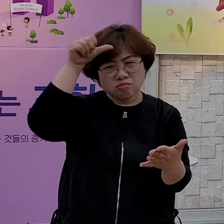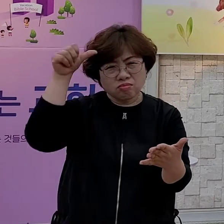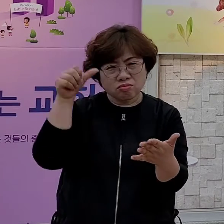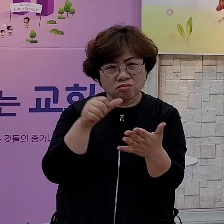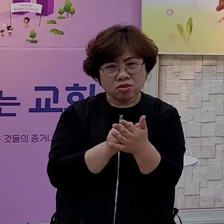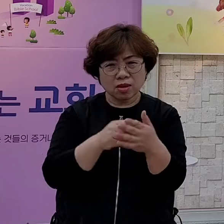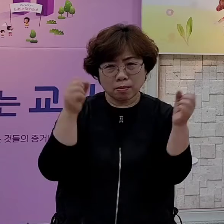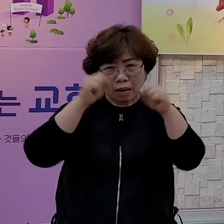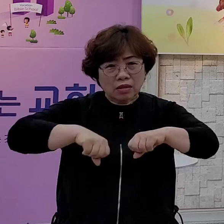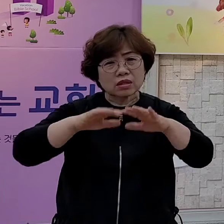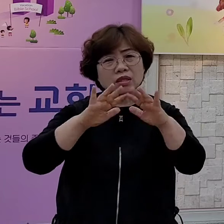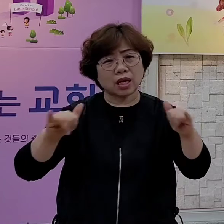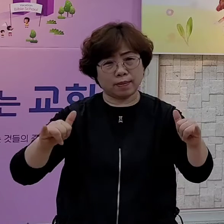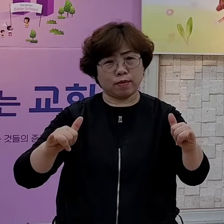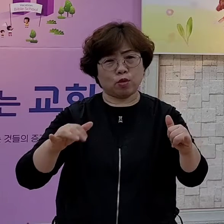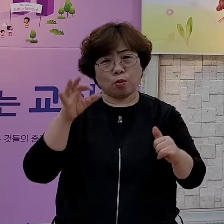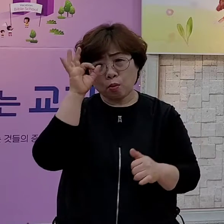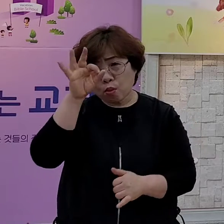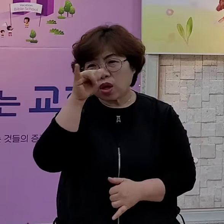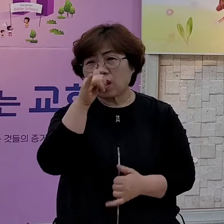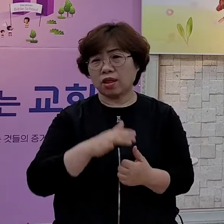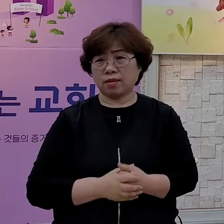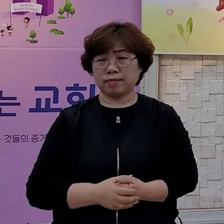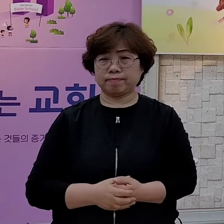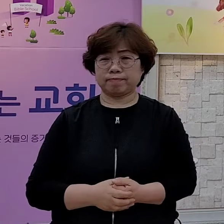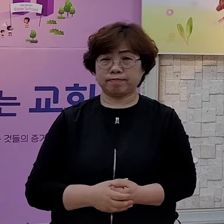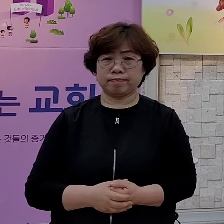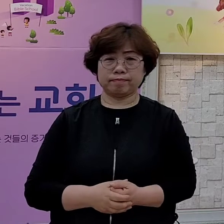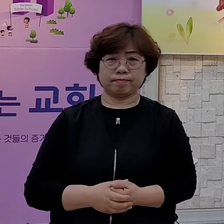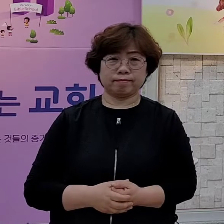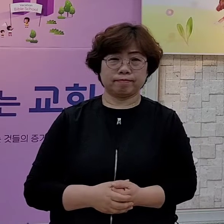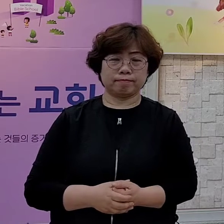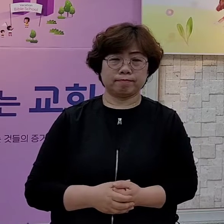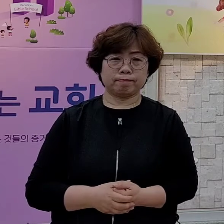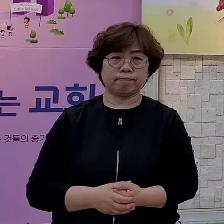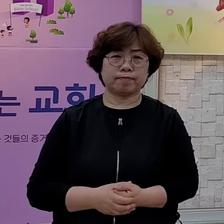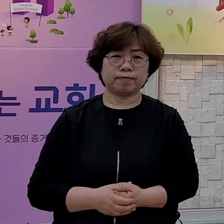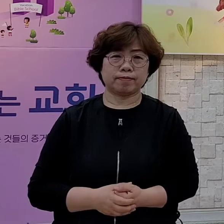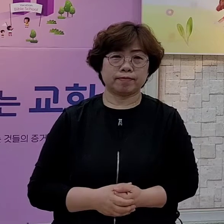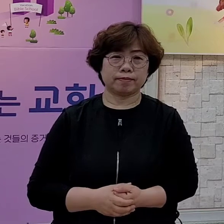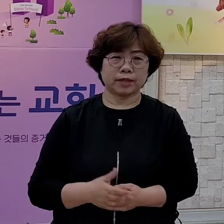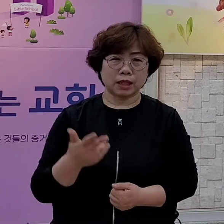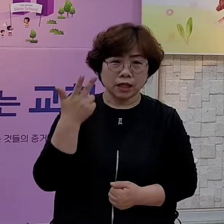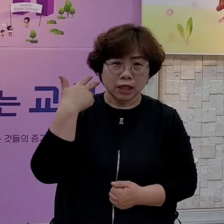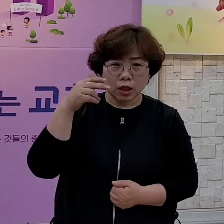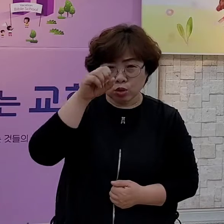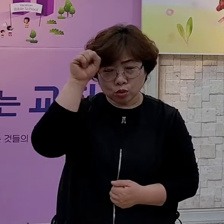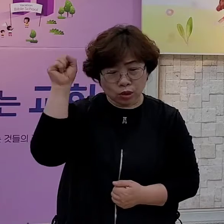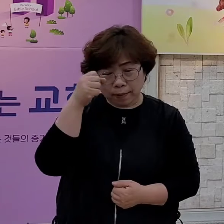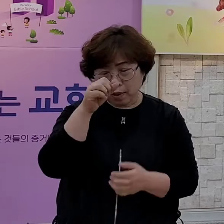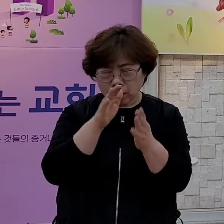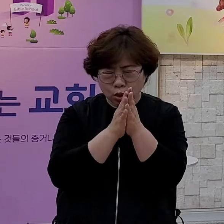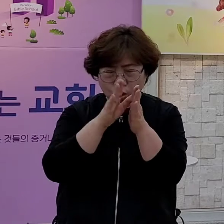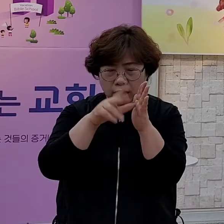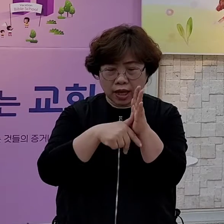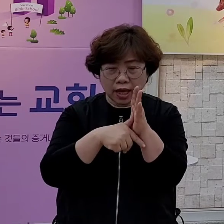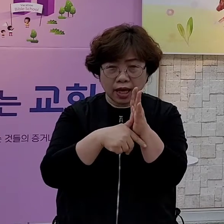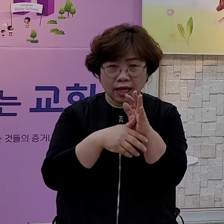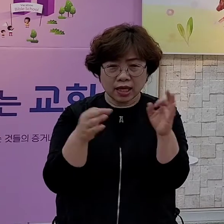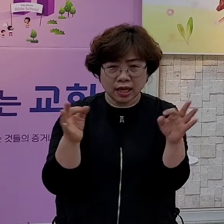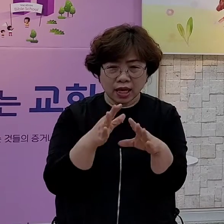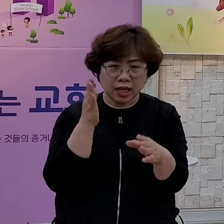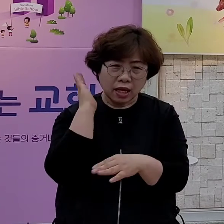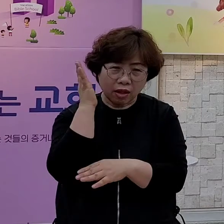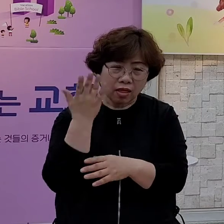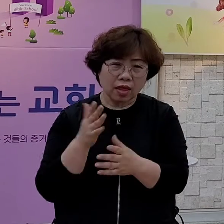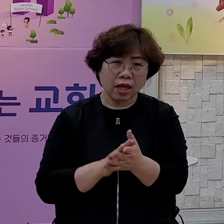망치는 경우를 자주 봅니다. 제가 지난 새벽기도 시간에도 말씀을 잠깐 나눈 적이 있는데, 뭐